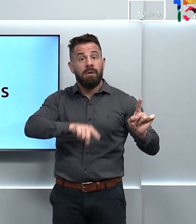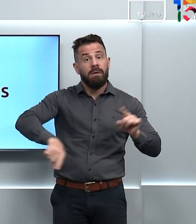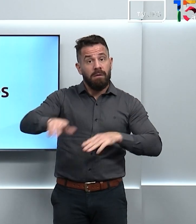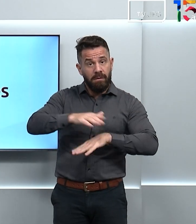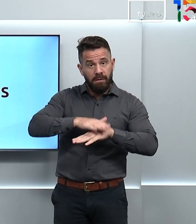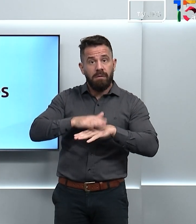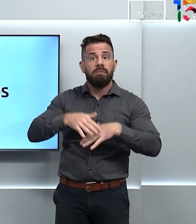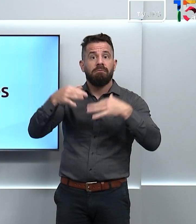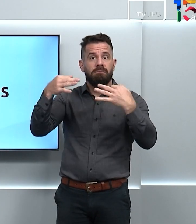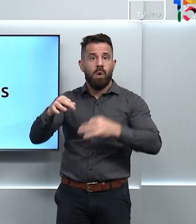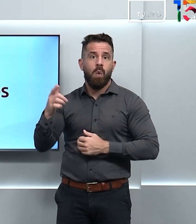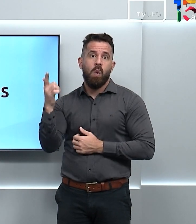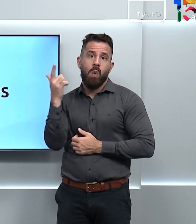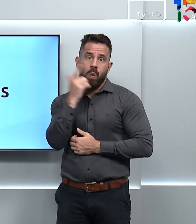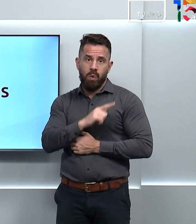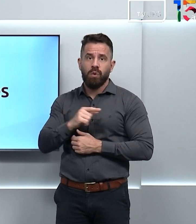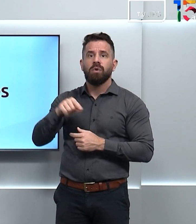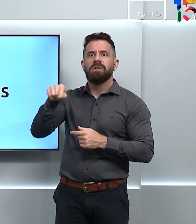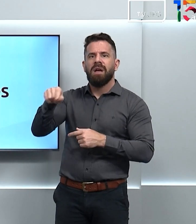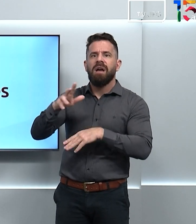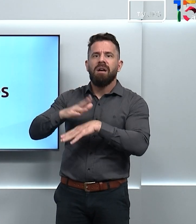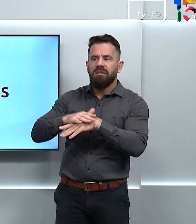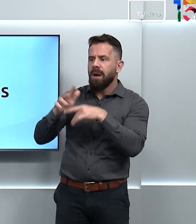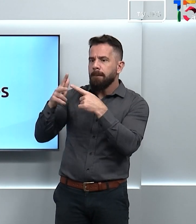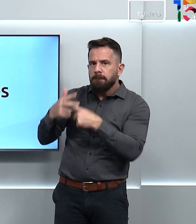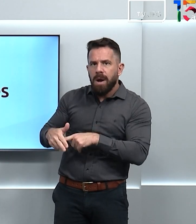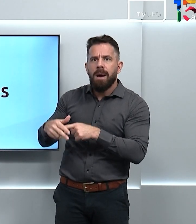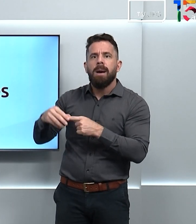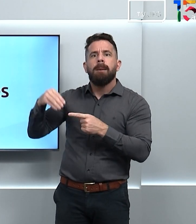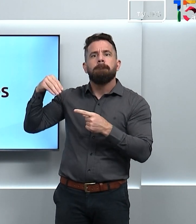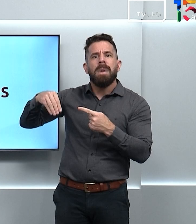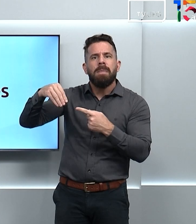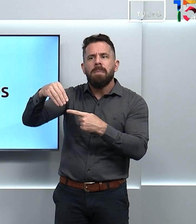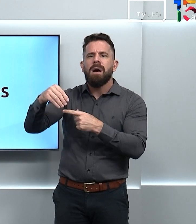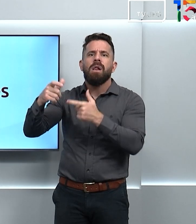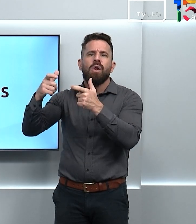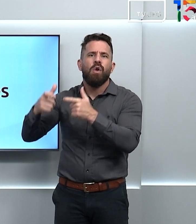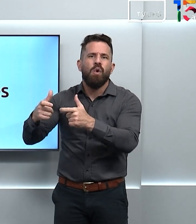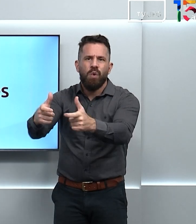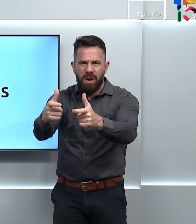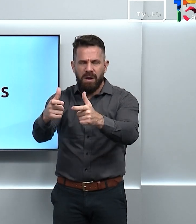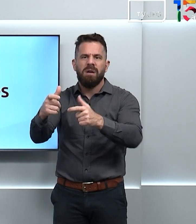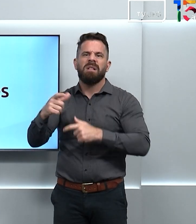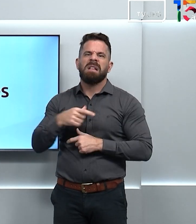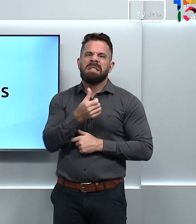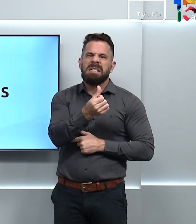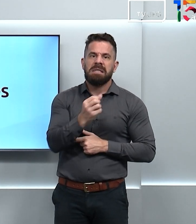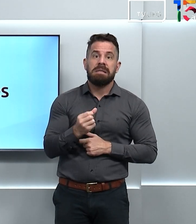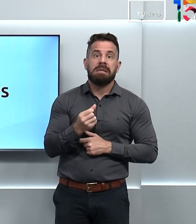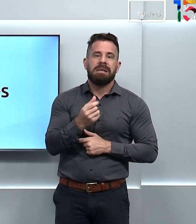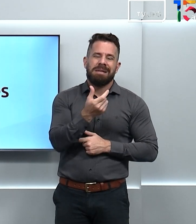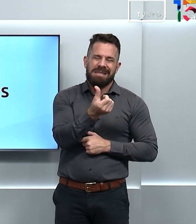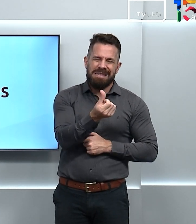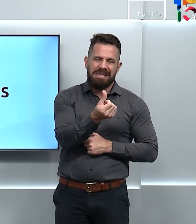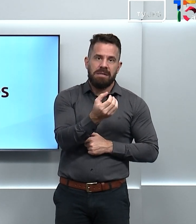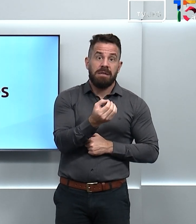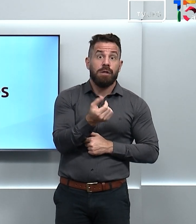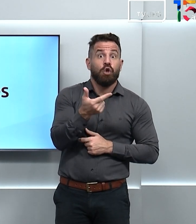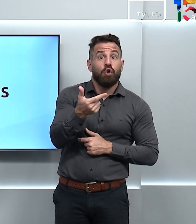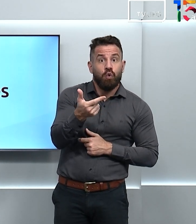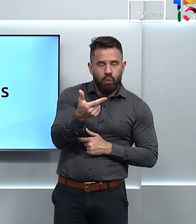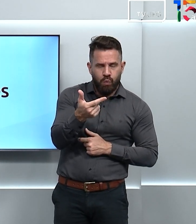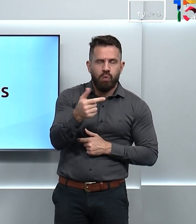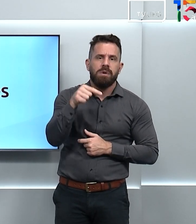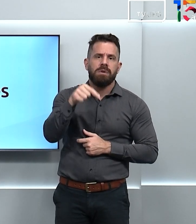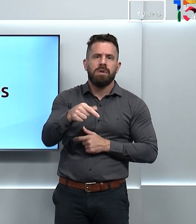para monitoramento de 602 faixas de tráfego aqui na capital, e isso nos próximos 12 meses. Por causa